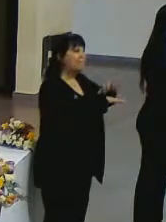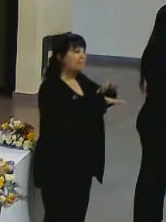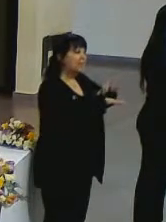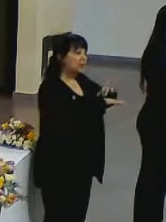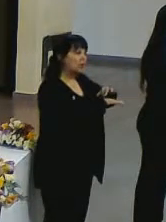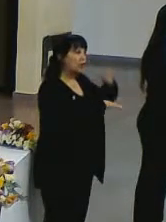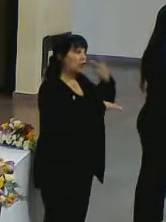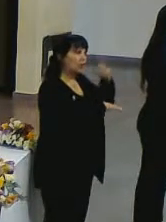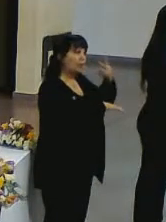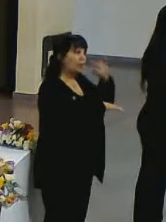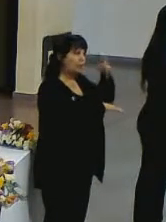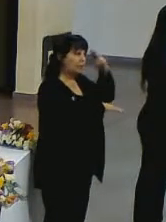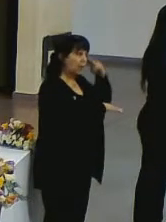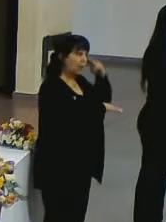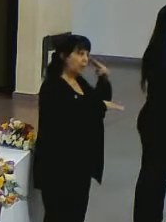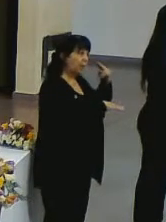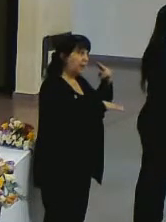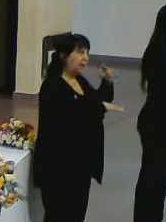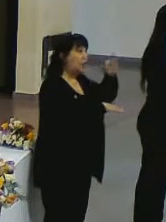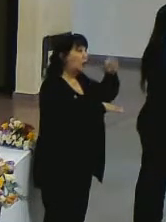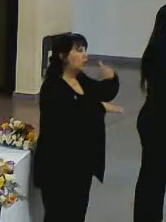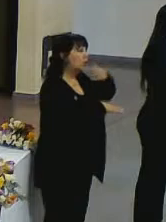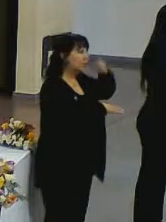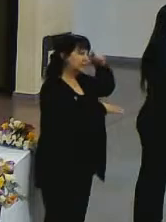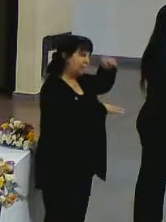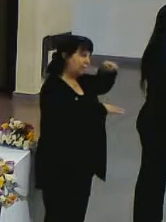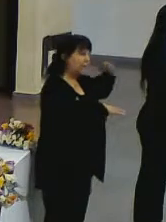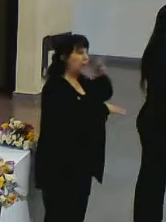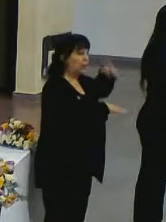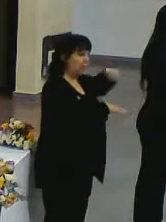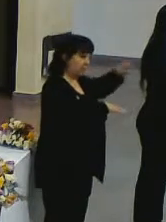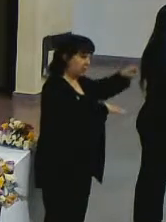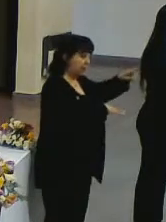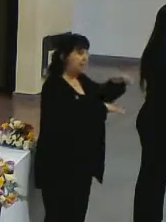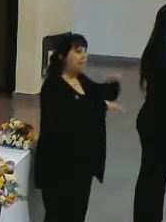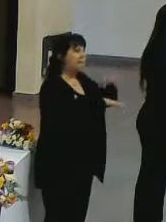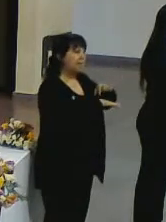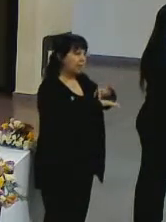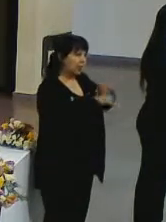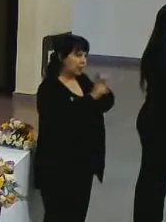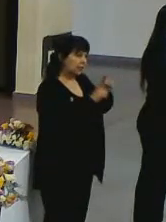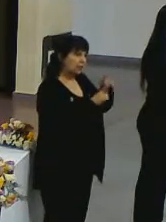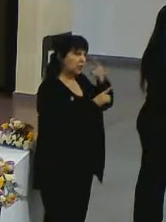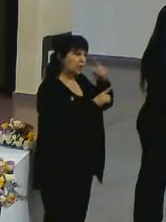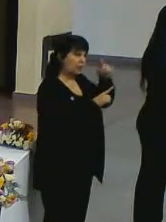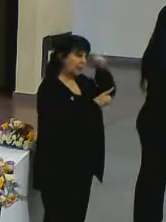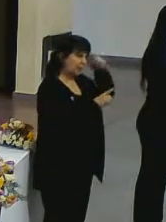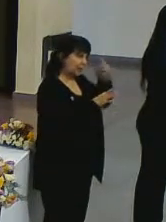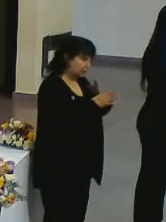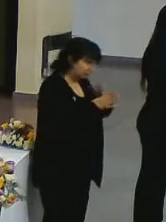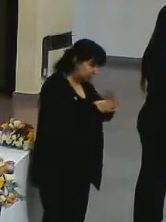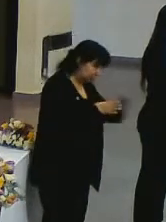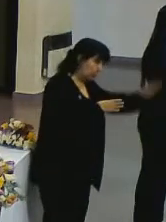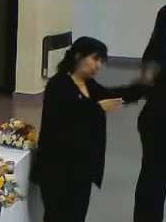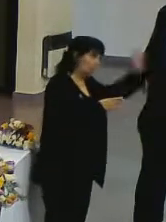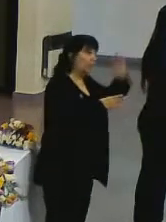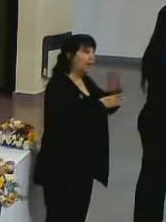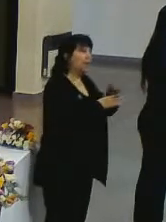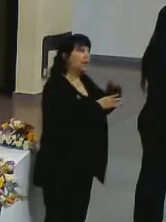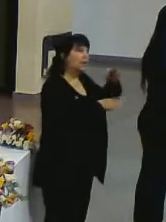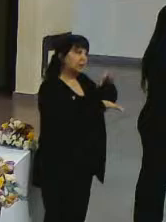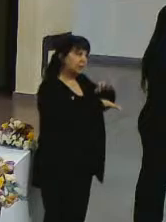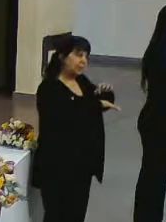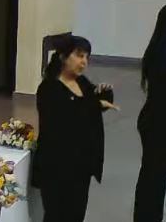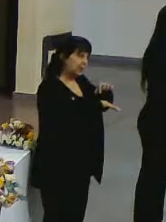pediatra 2000-2009, OSEP Delegación Tucumán. Médico pediatra 2010 y continúa. Docente del área